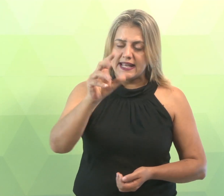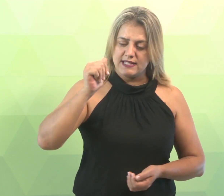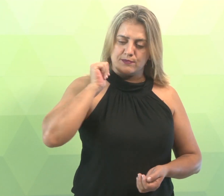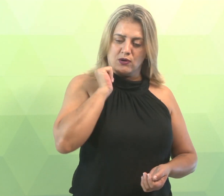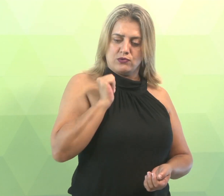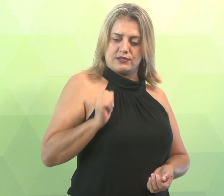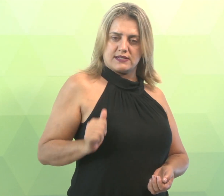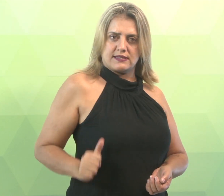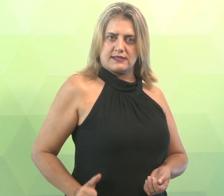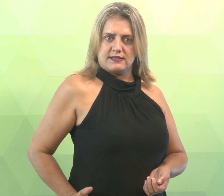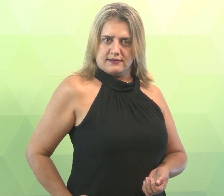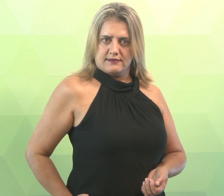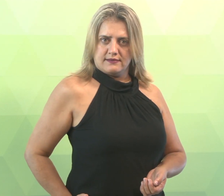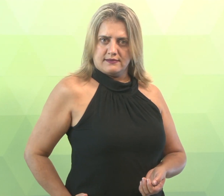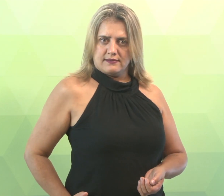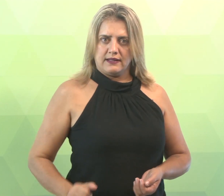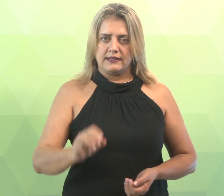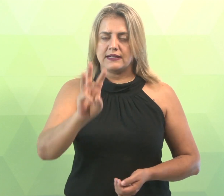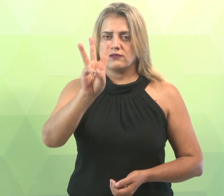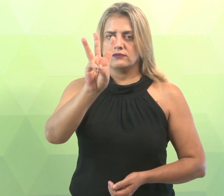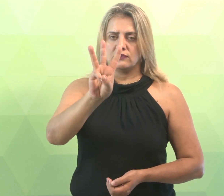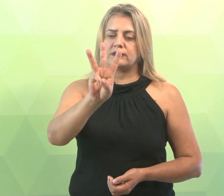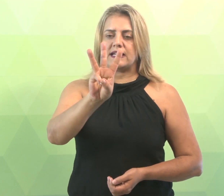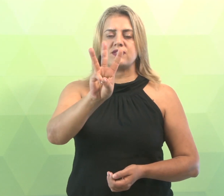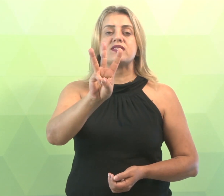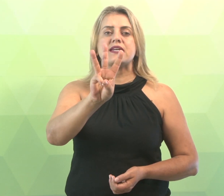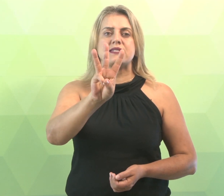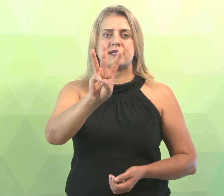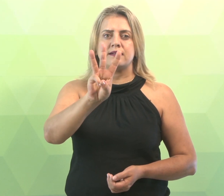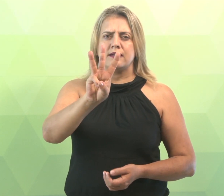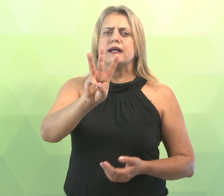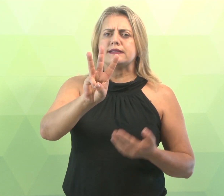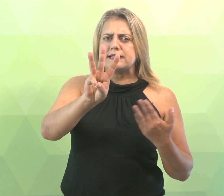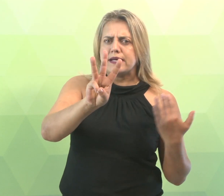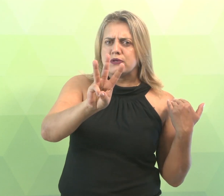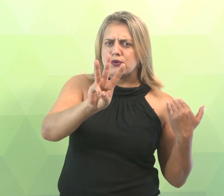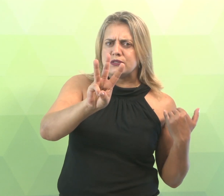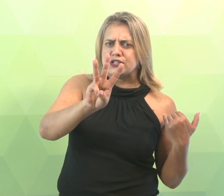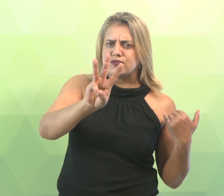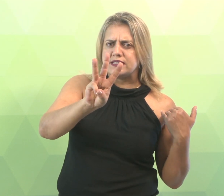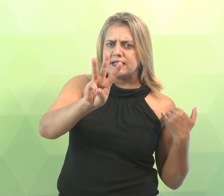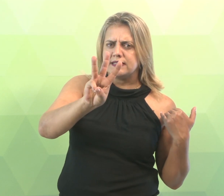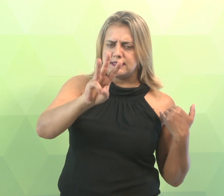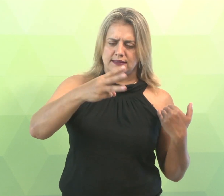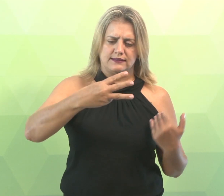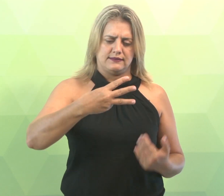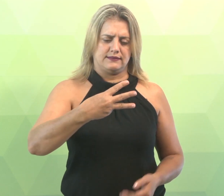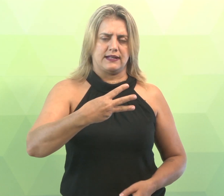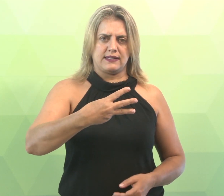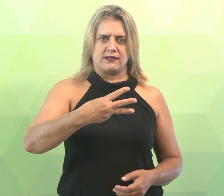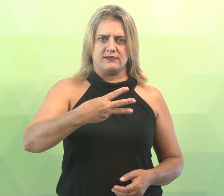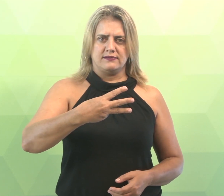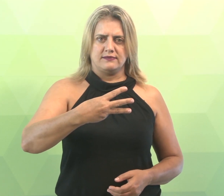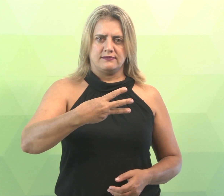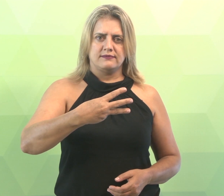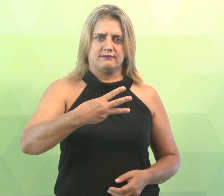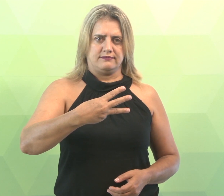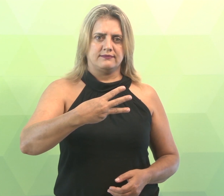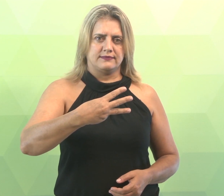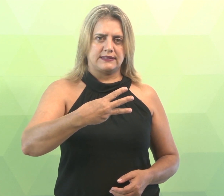3 bolsas, então, o 3 vai ser assim. Vocês lembram como a gente fazia antes? Aqui, ó.